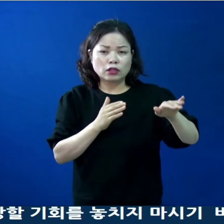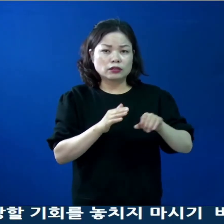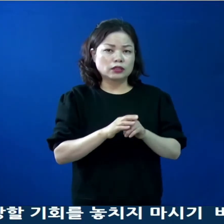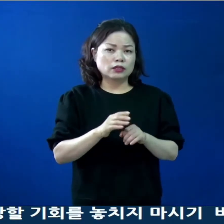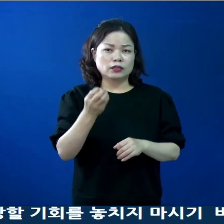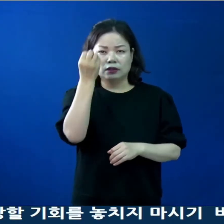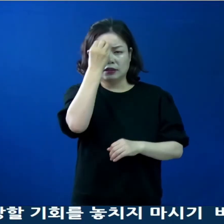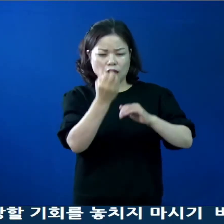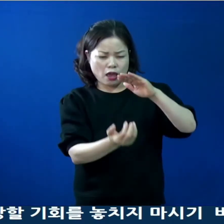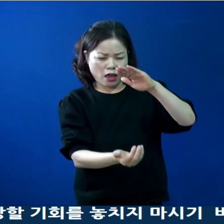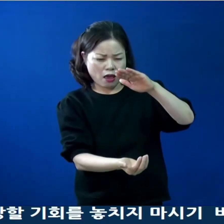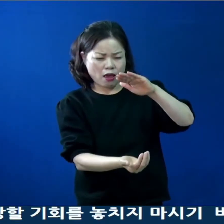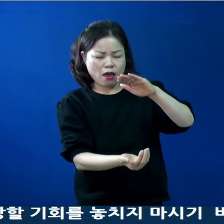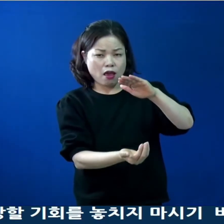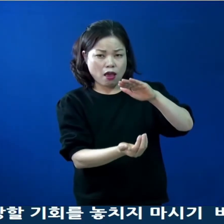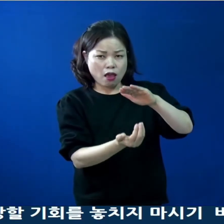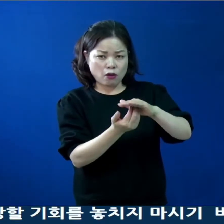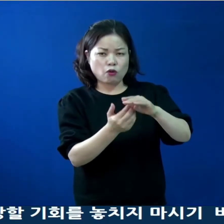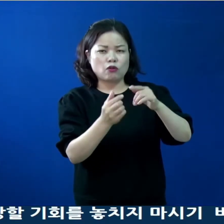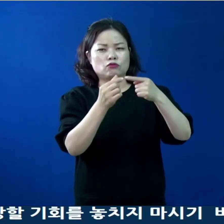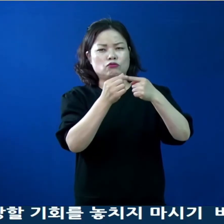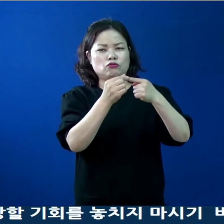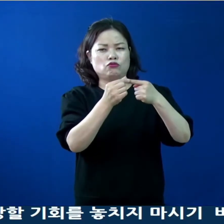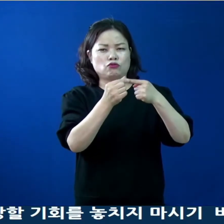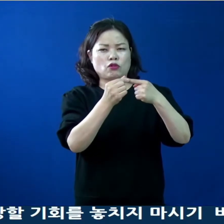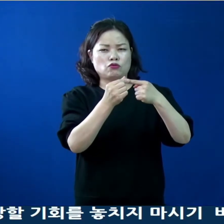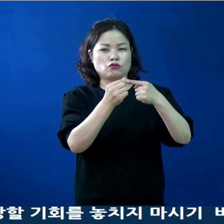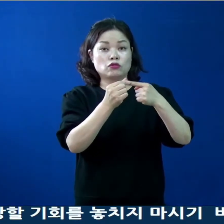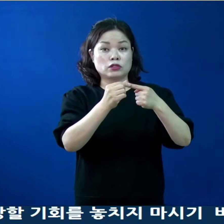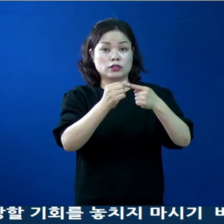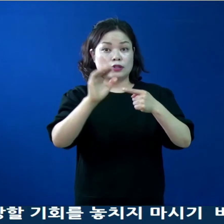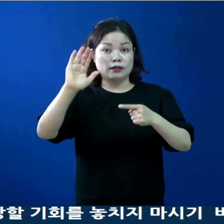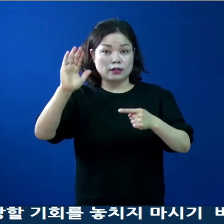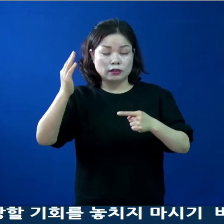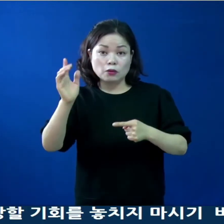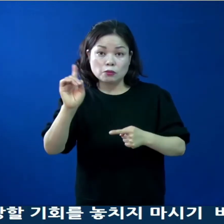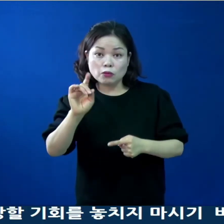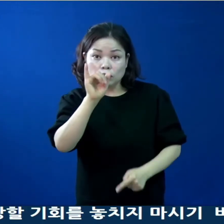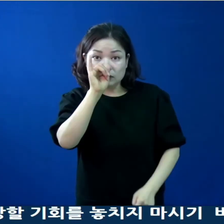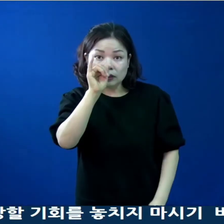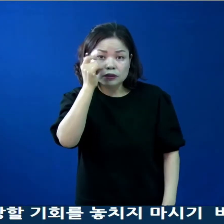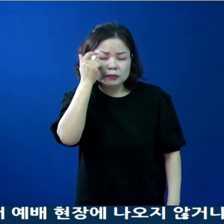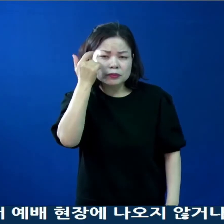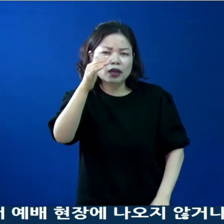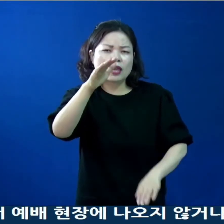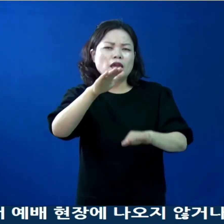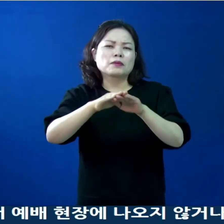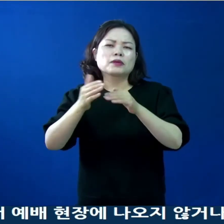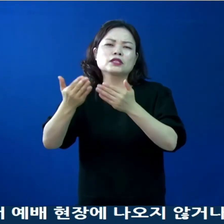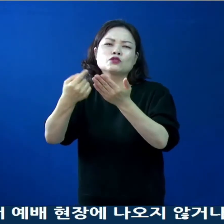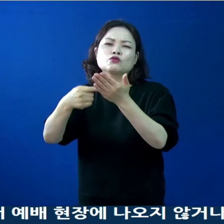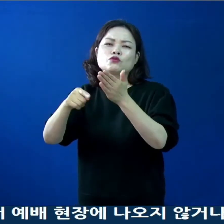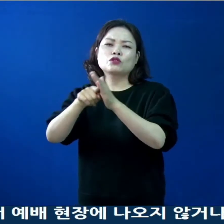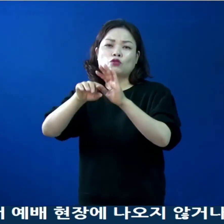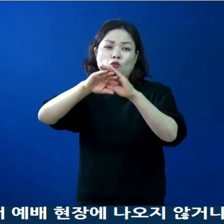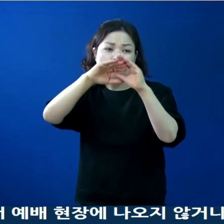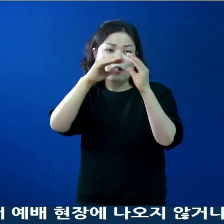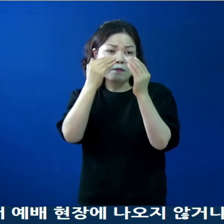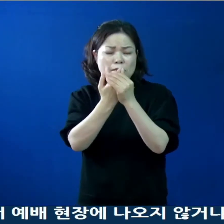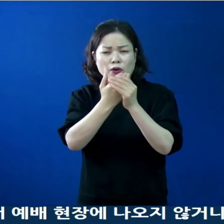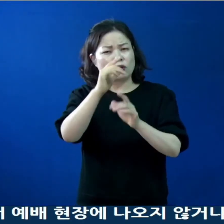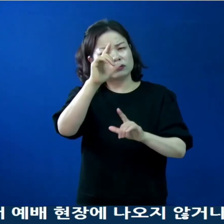최고의 우선순위를 두고 지켜야 할 가치가 우리 인생에 뭐가 있겠습니까? 예배하기 위해서 완벽한